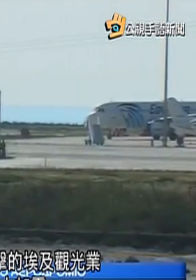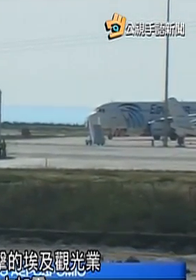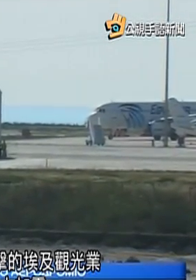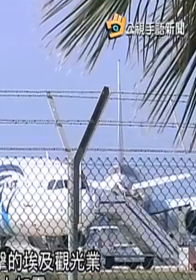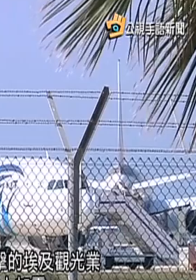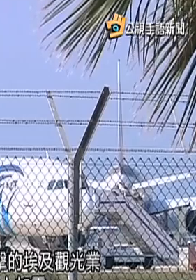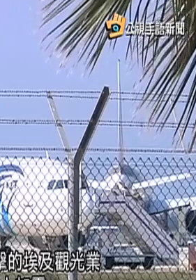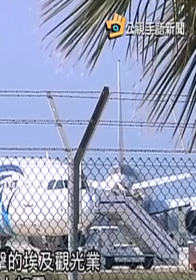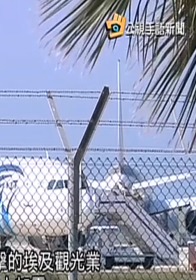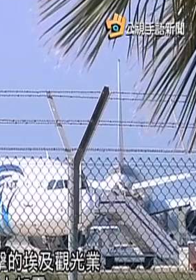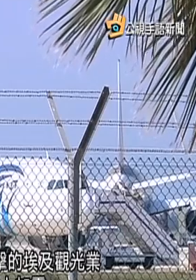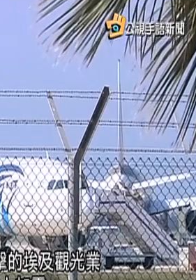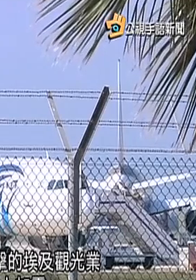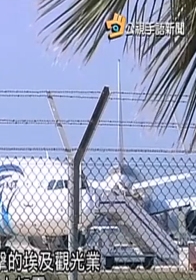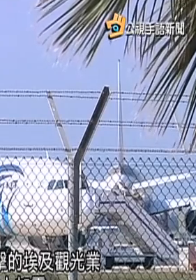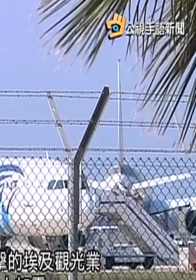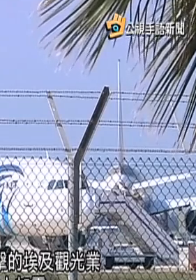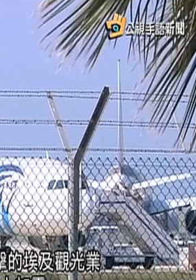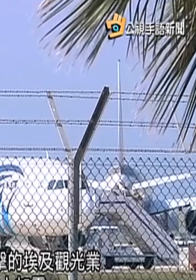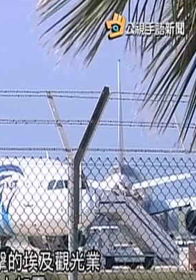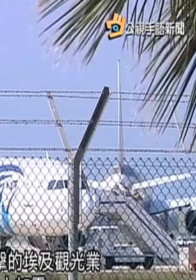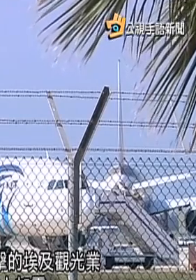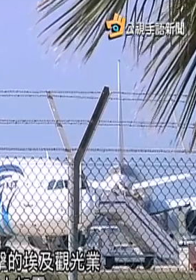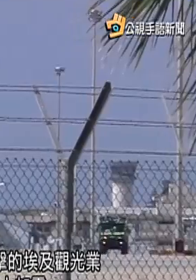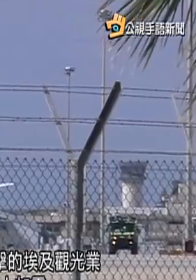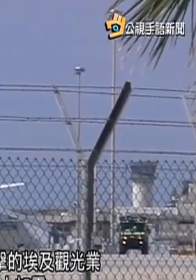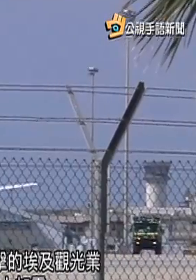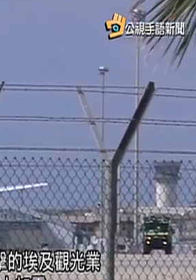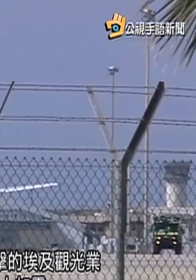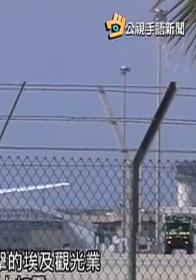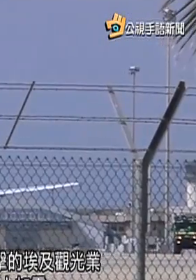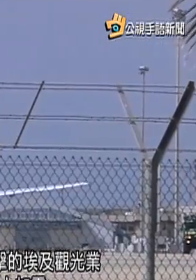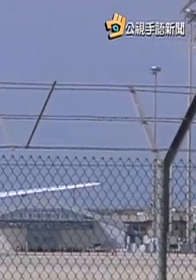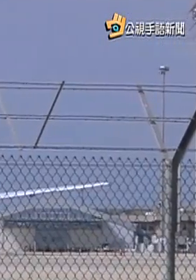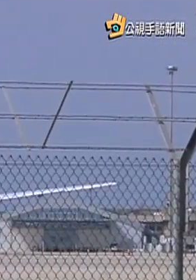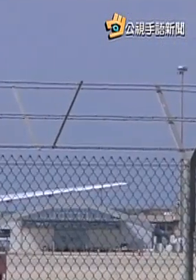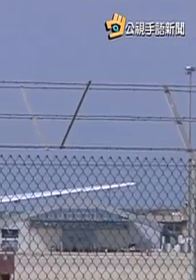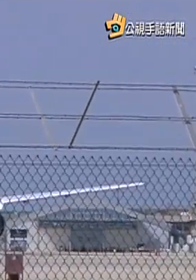已经饱受打击的埃及观光业恐怕是雪上加霜。记者综合报道。